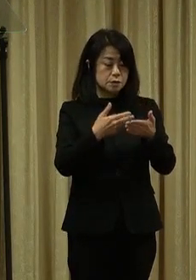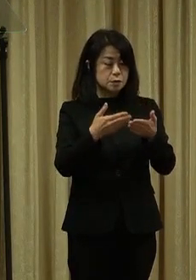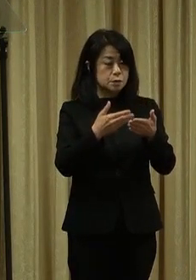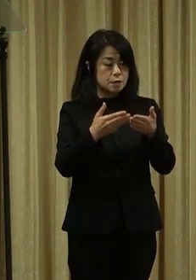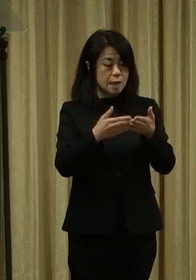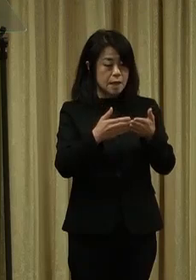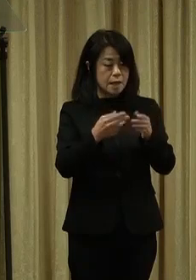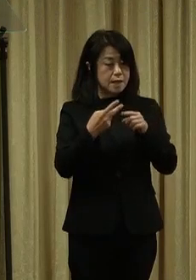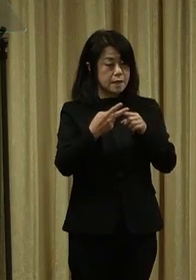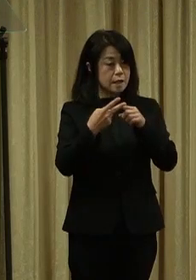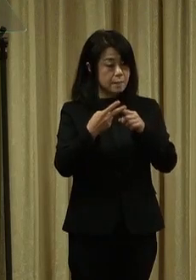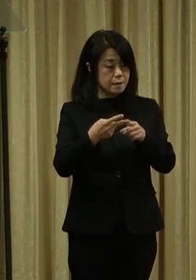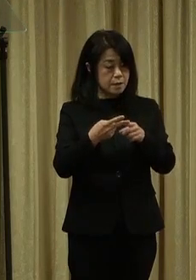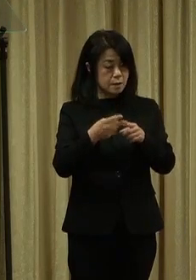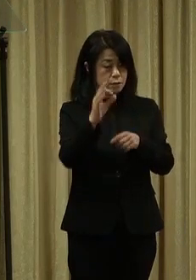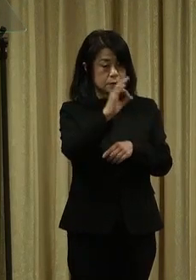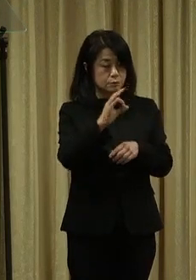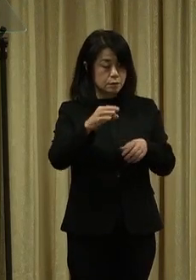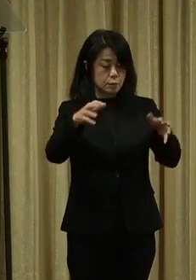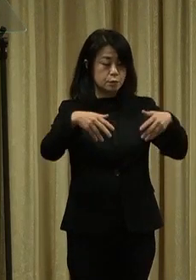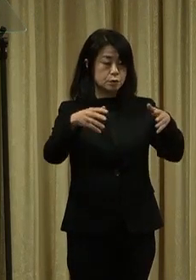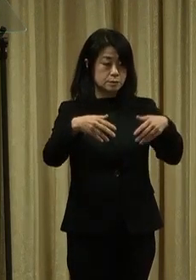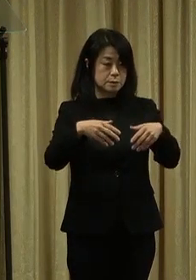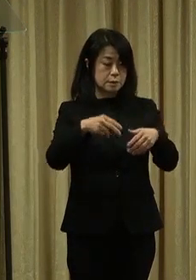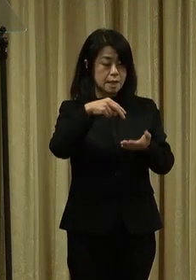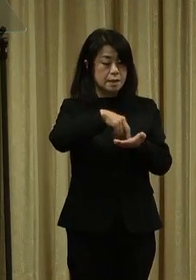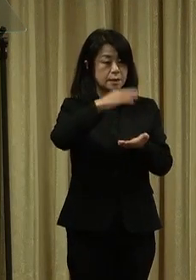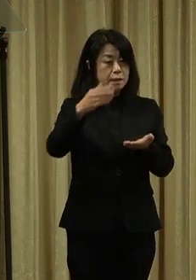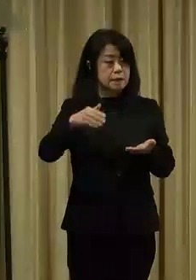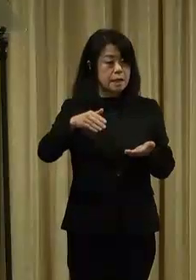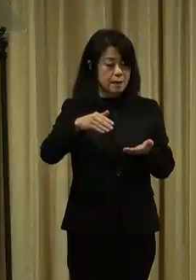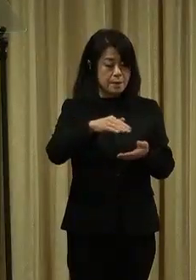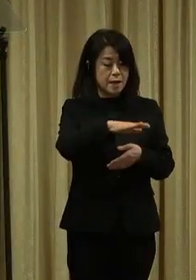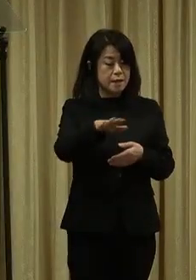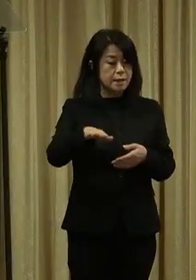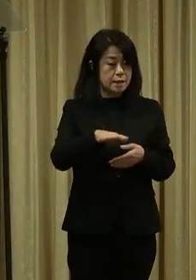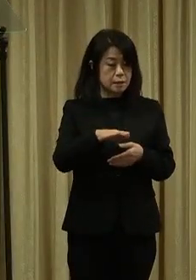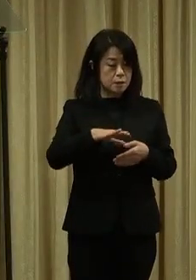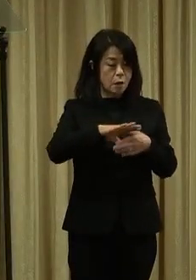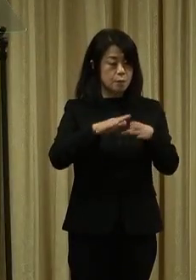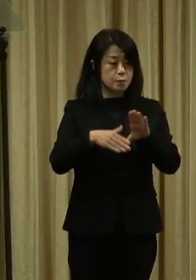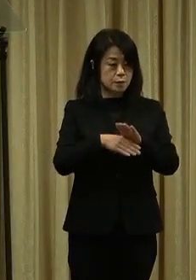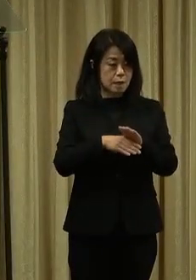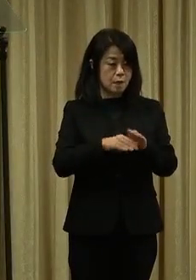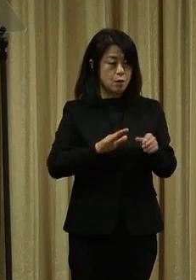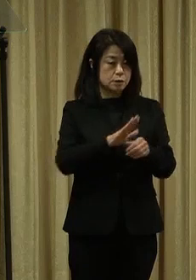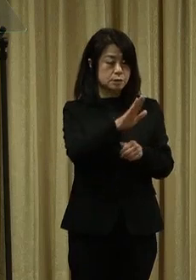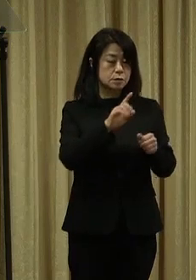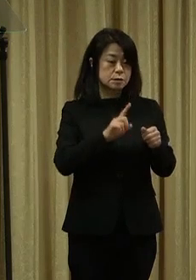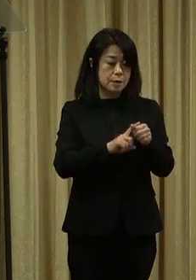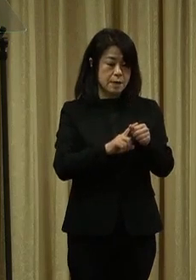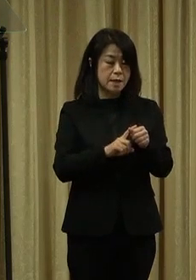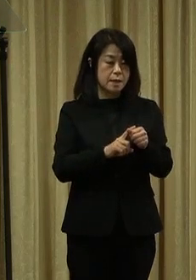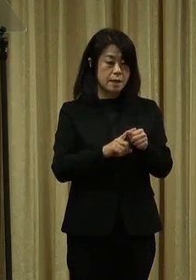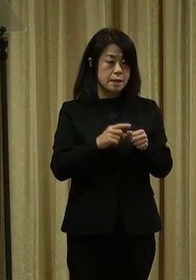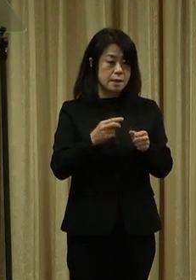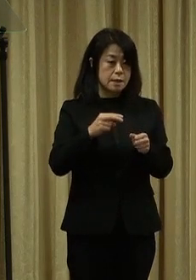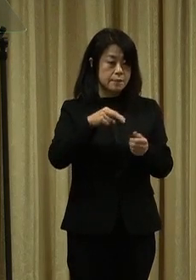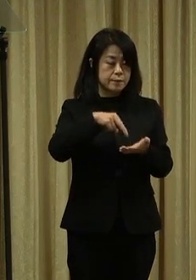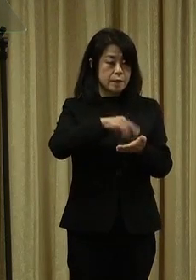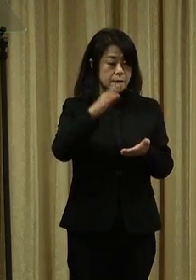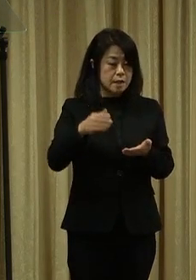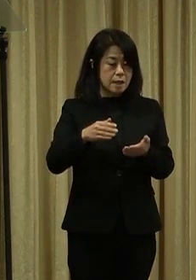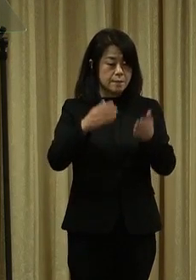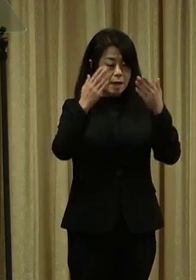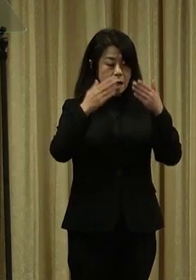集展示します。また立山エリアにおける文化振興を推進するため拠点施設である立山博物館